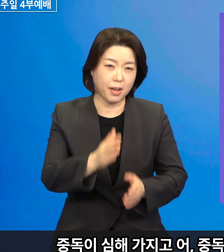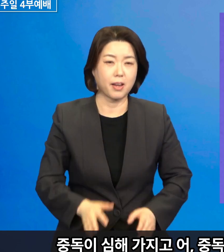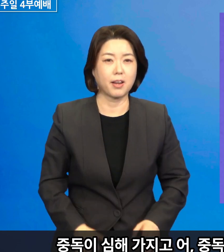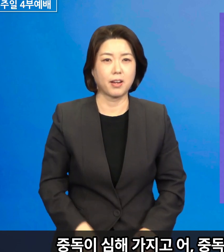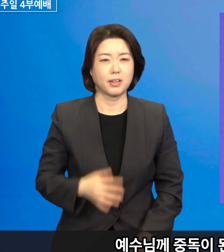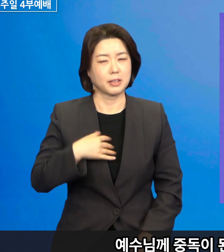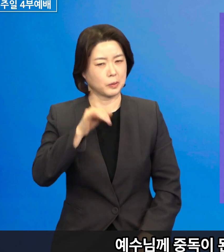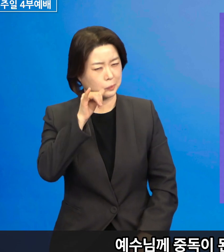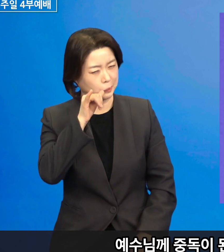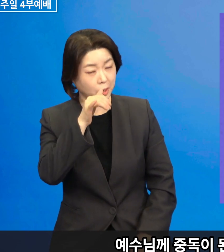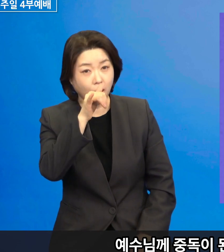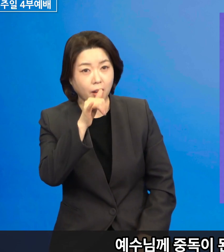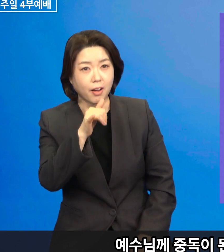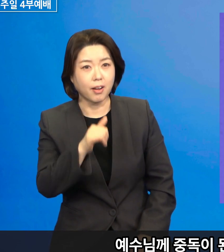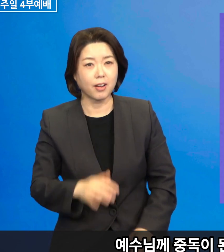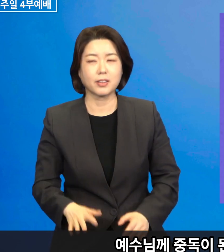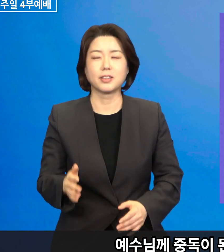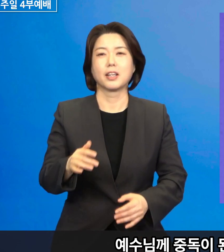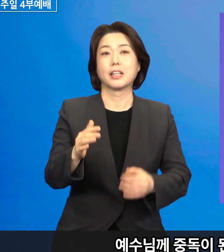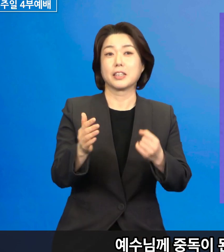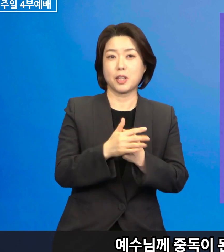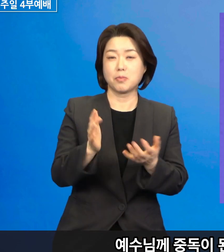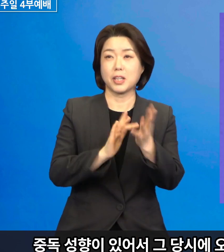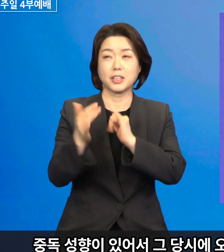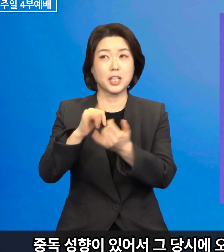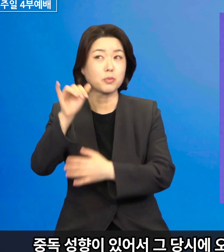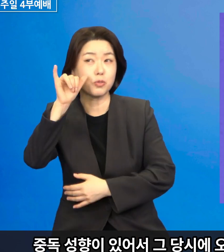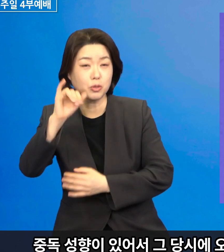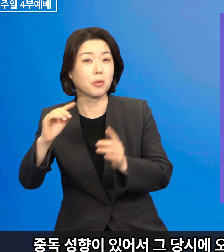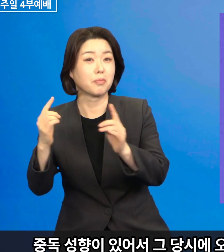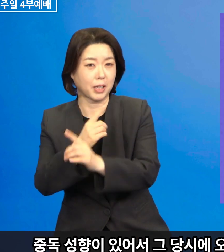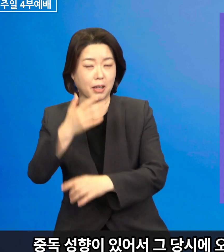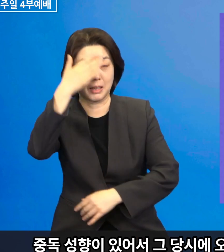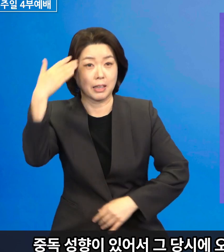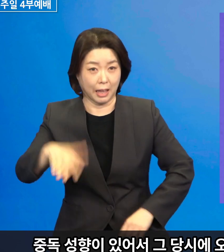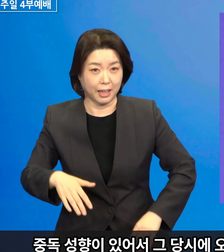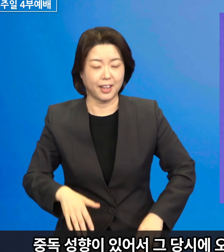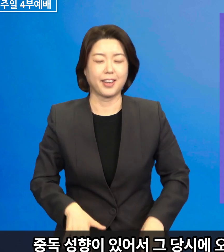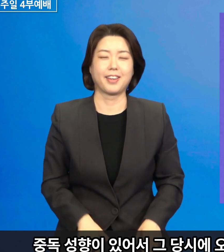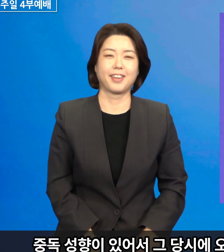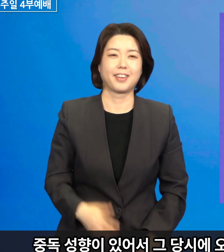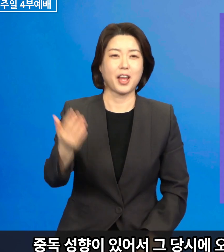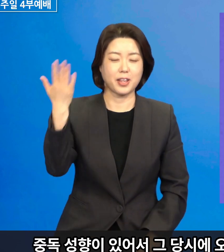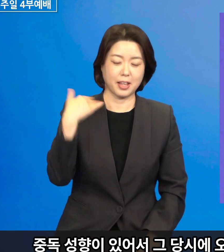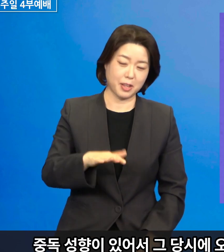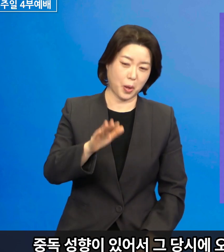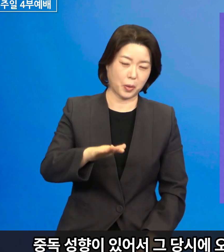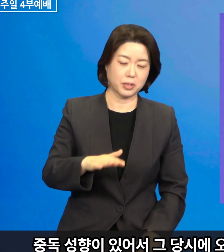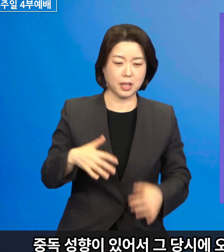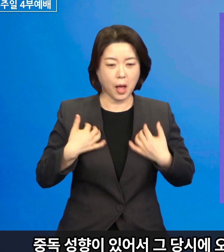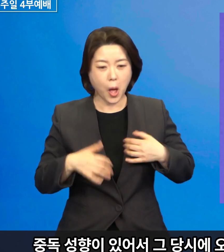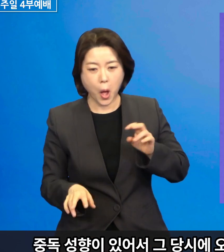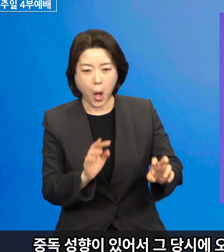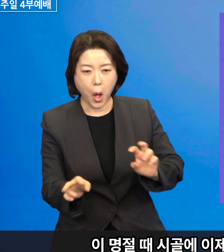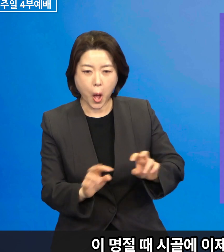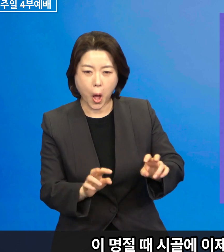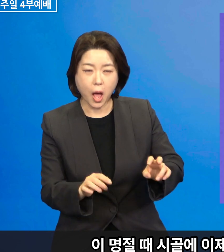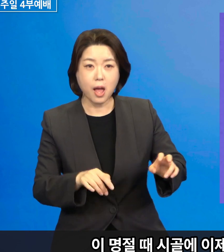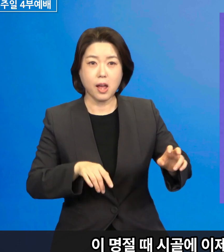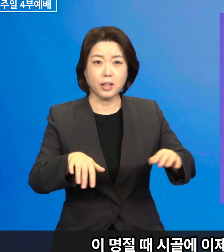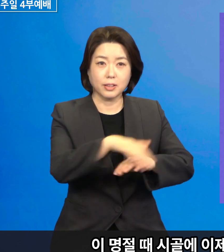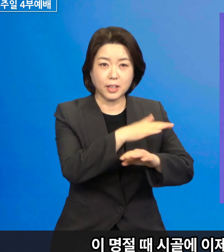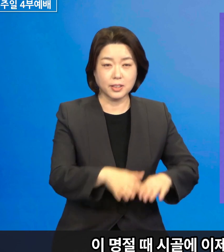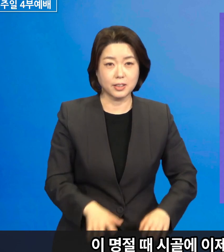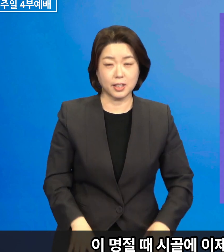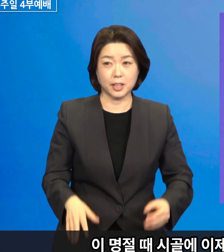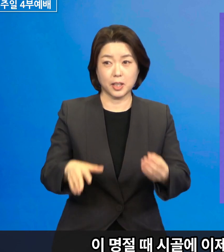좀 있는 것 같아요. 예수님께 중독이 된 거죠. 그래서 어쨌든 중독 성향이 있어서 그 당시에 오락실을 갔는데 어느 정도를 갔냐면 이 명절